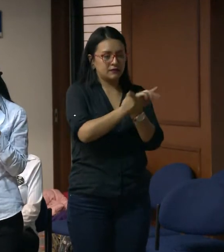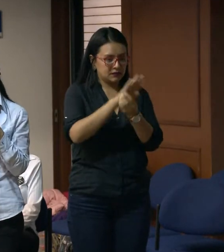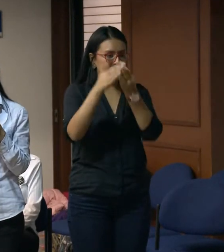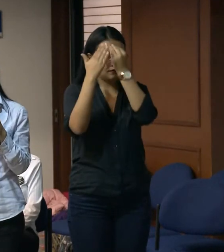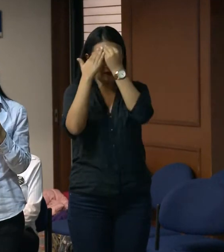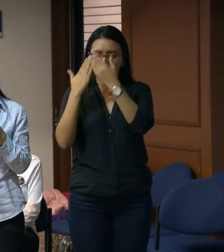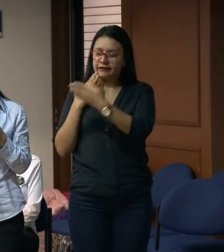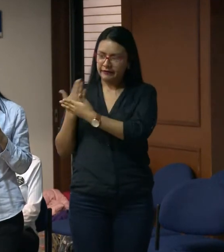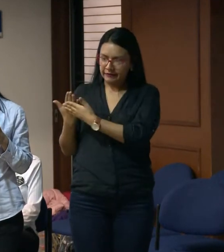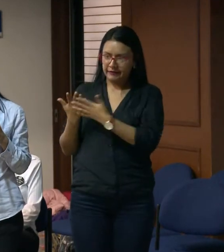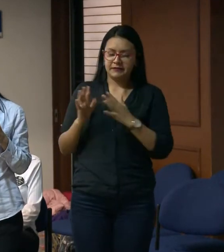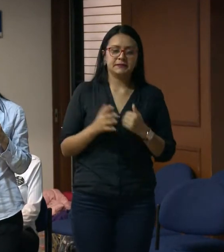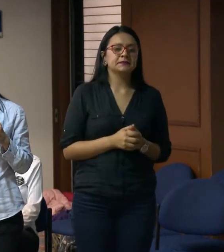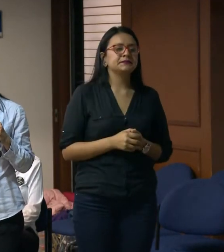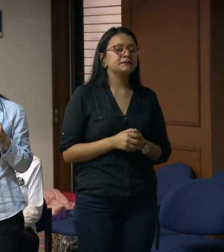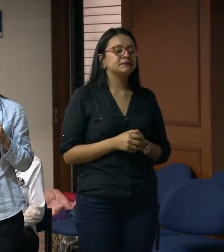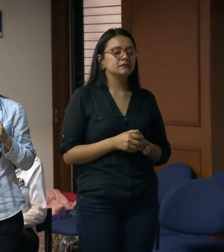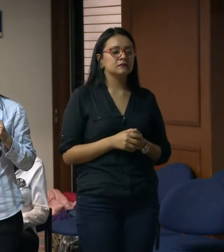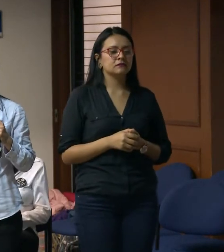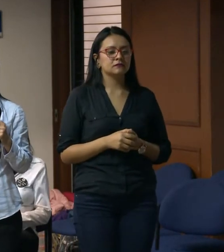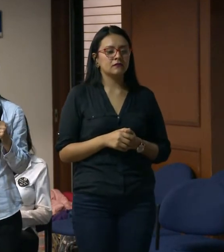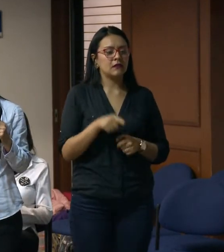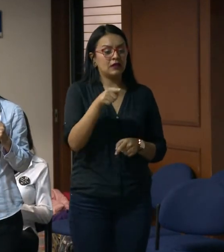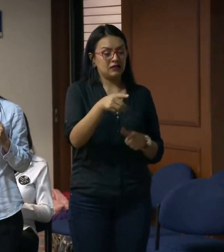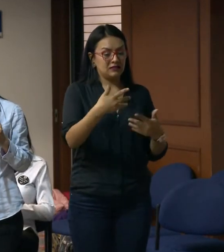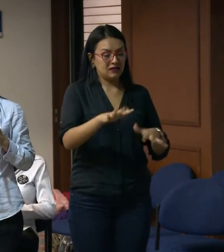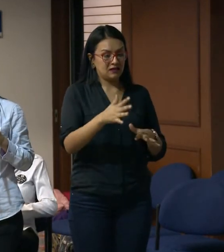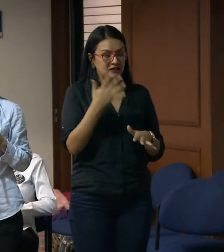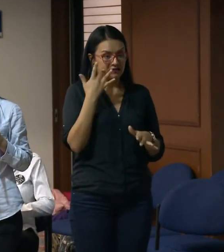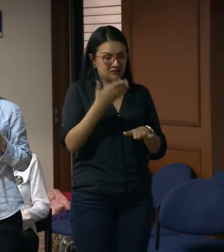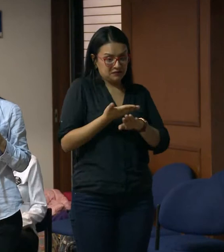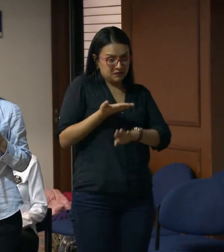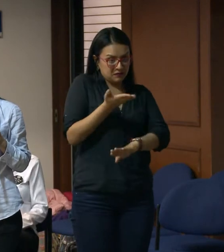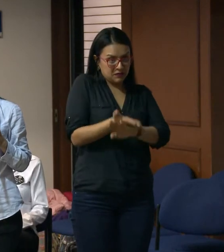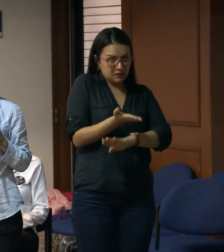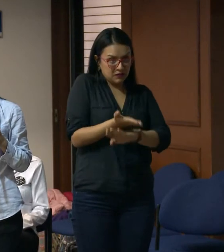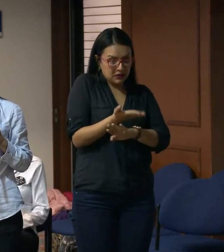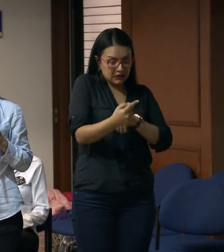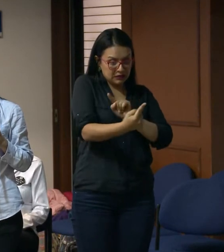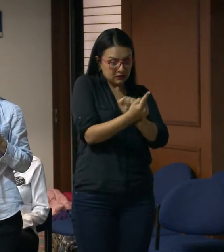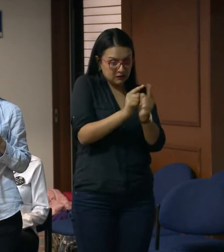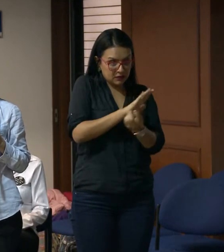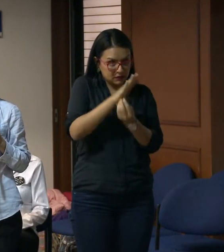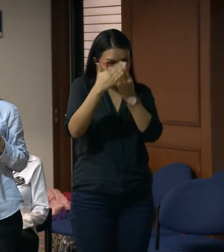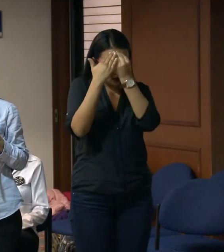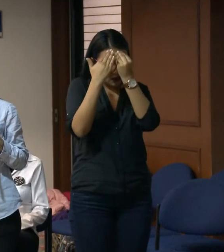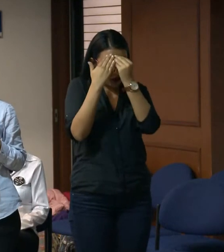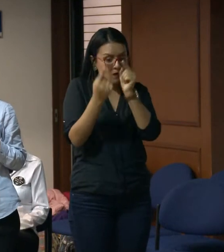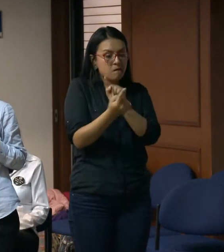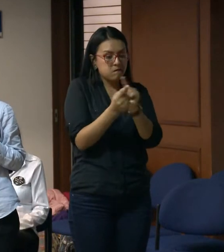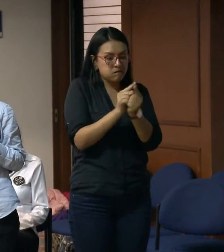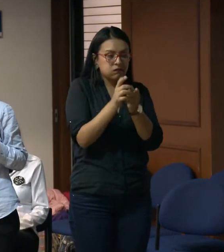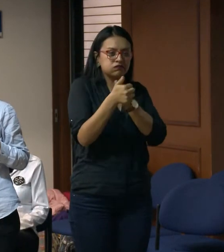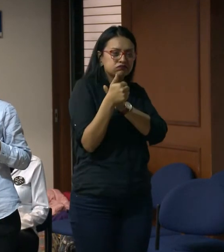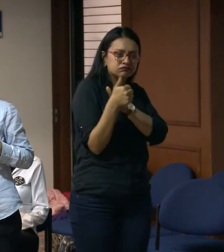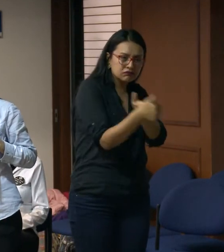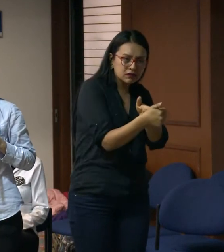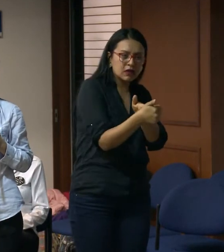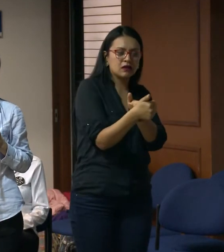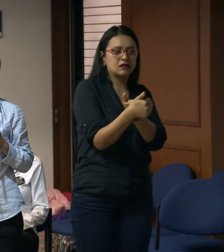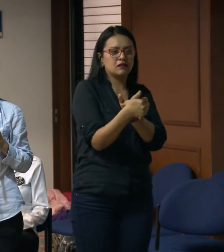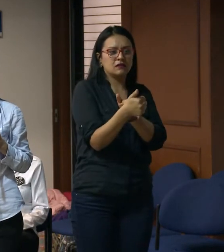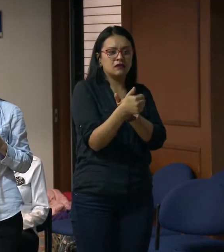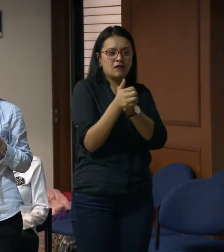unos encuentros de saberes, gracias, donde ya para el desarrollo de la propuesta, en esos encuentros de saberes hicimos unas orientaciones,